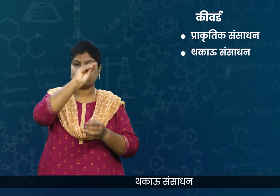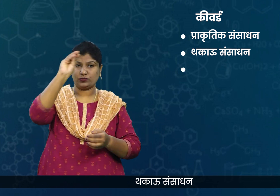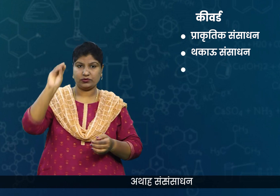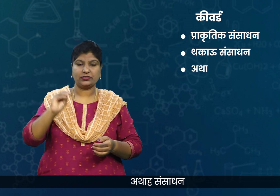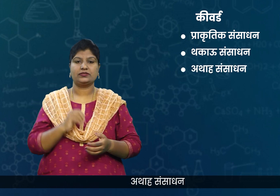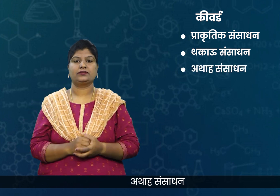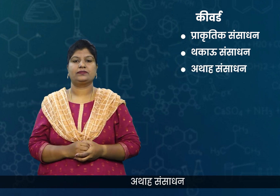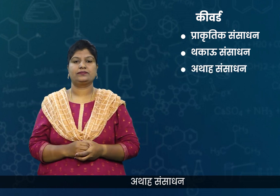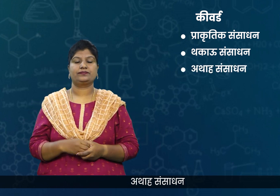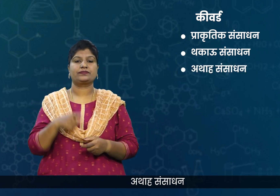अतः संसाधन,